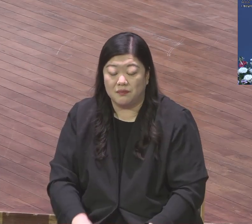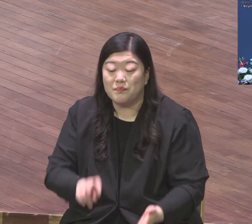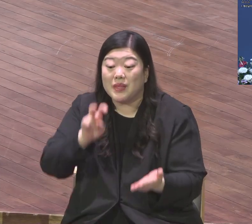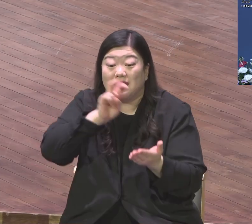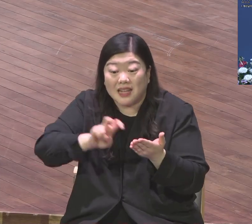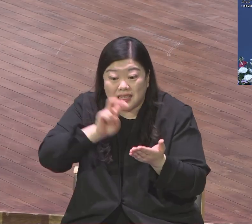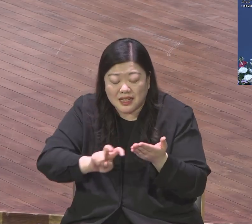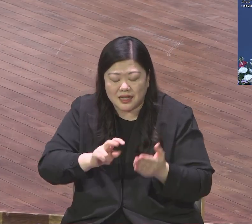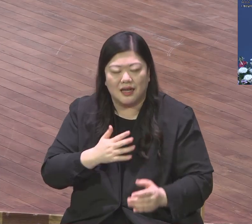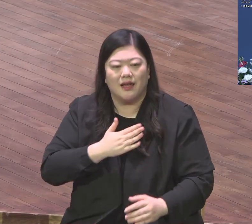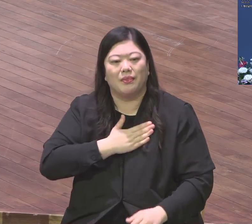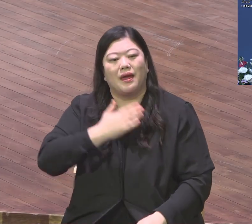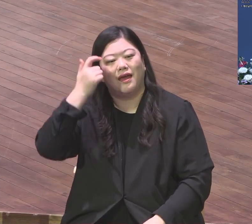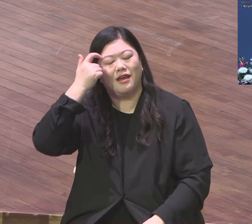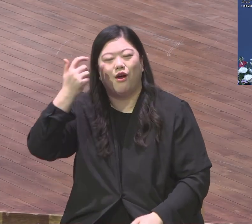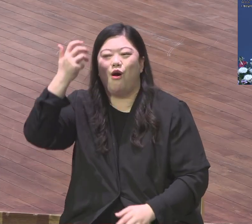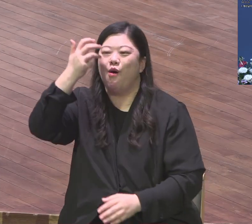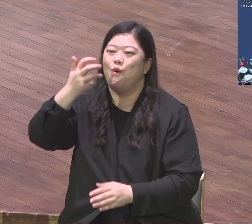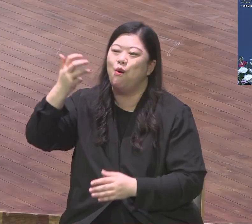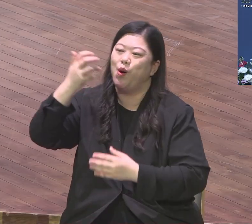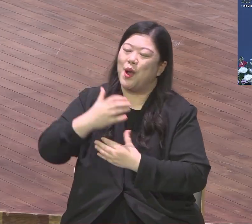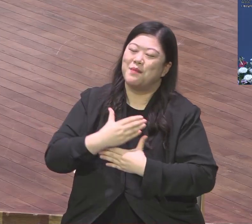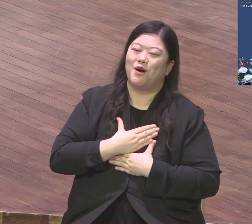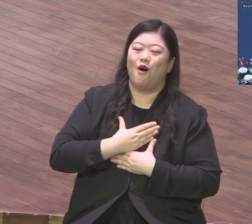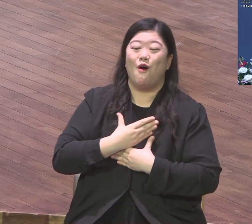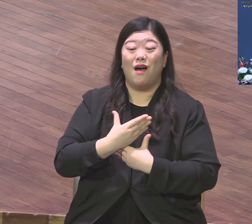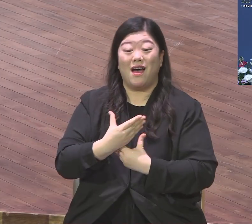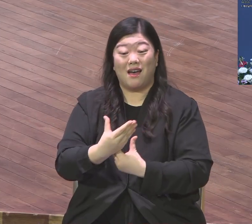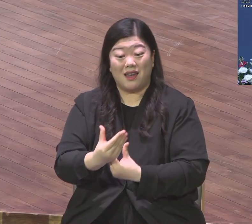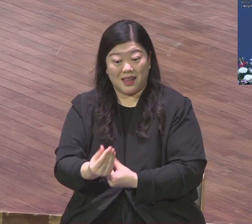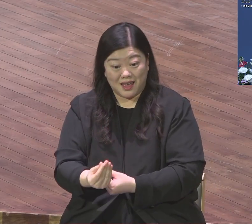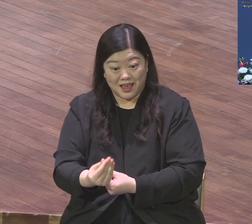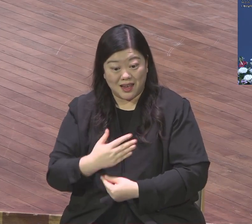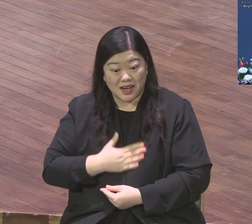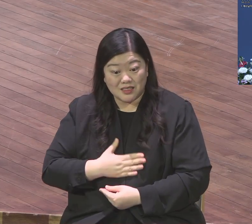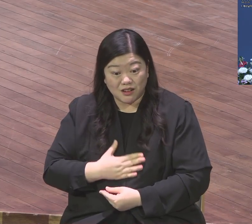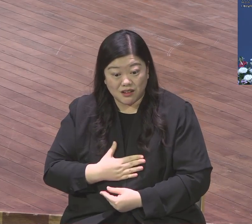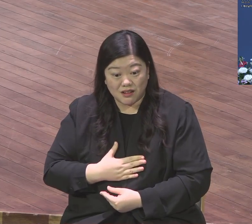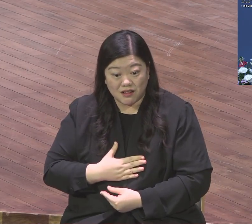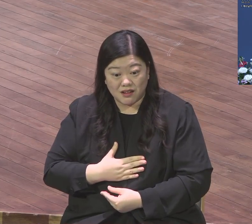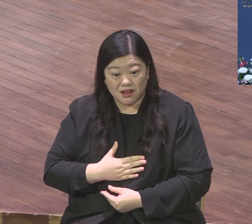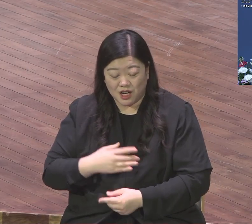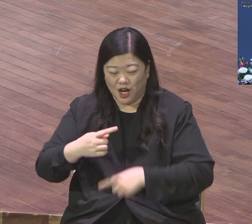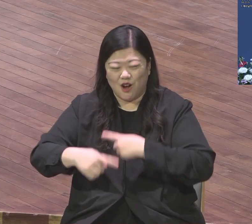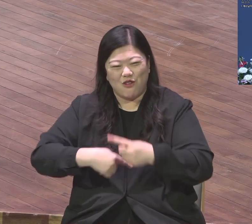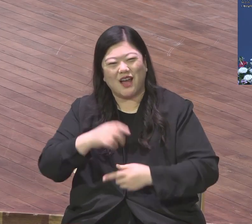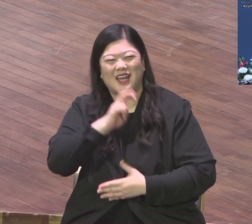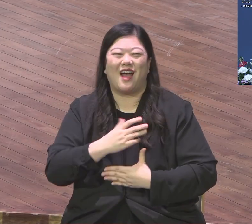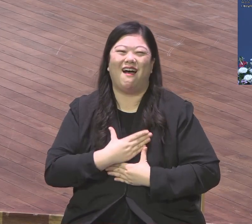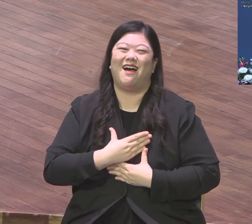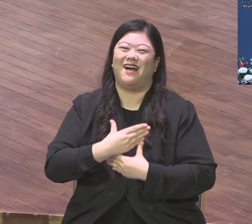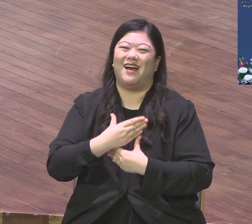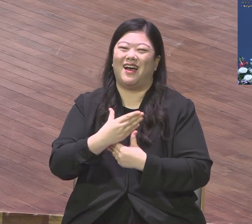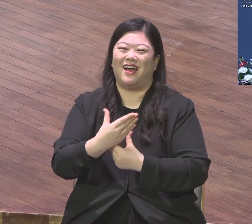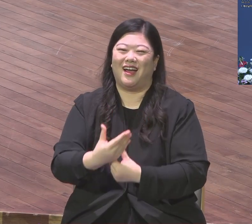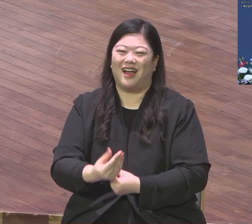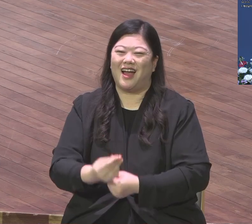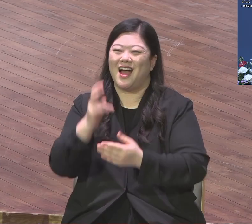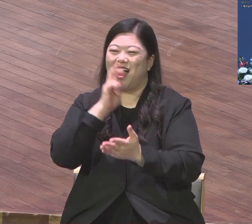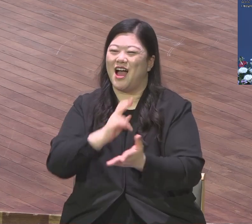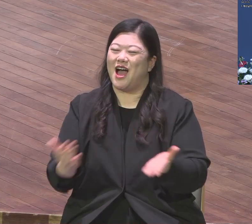내 영혼 평안해, 내 영혼 평안해. 염려를 맡기고 나면 오는 찬양이죠. 어떤 영혼, 가족이